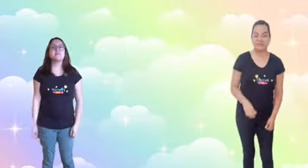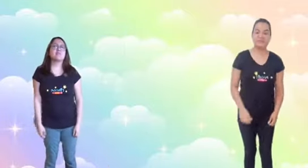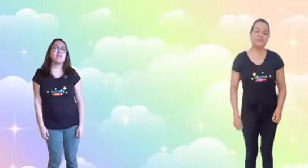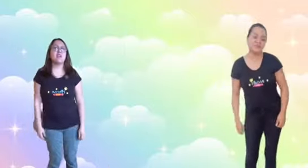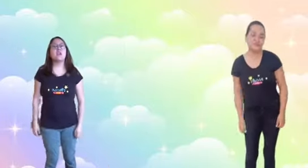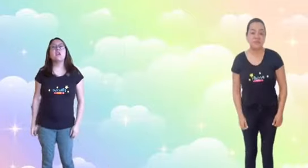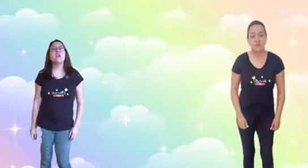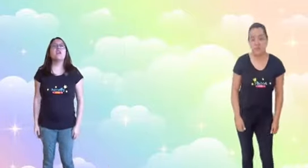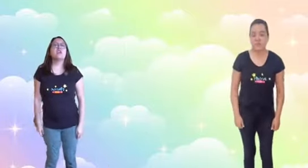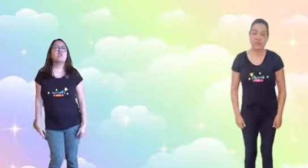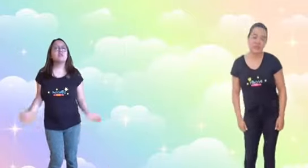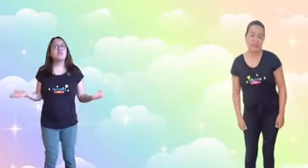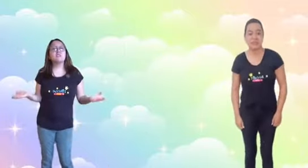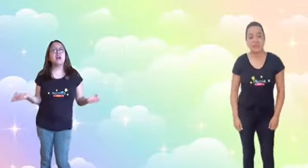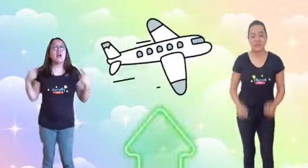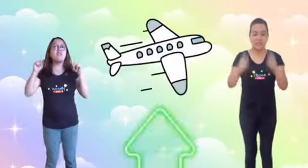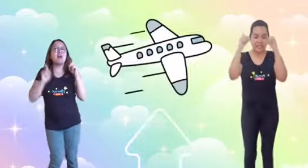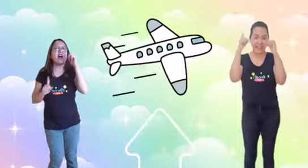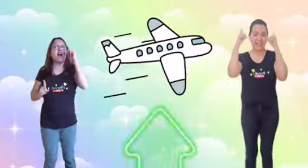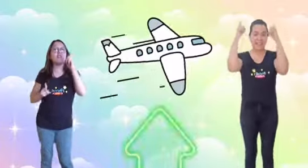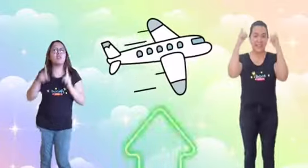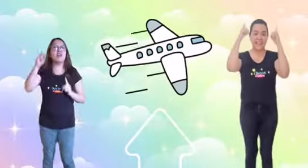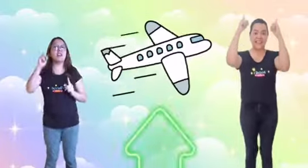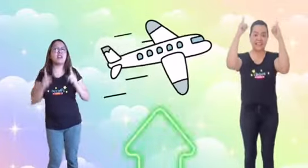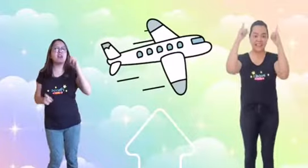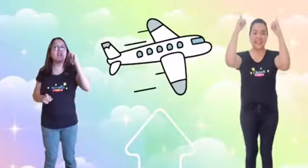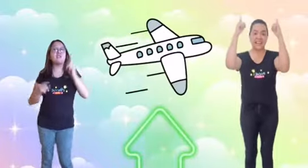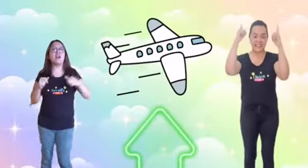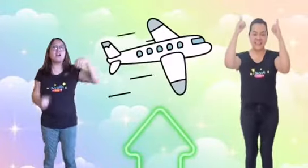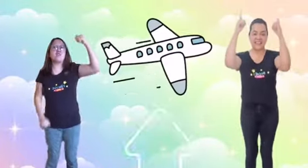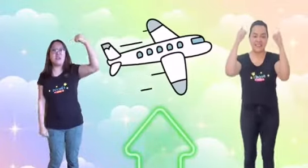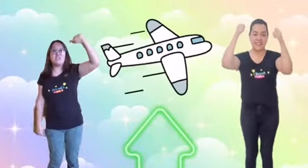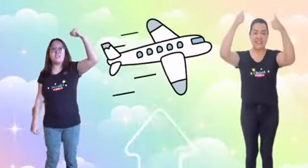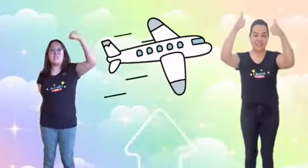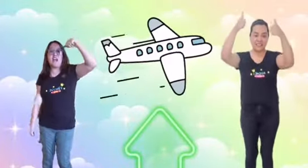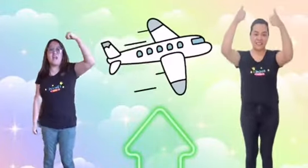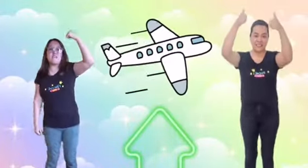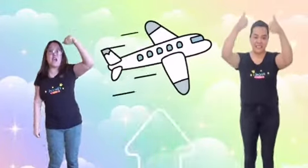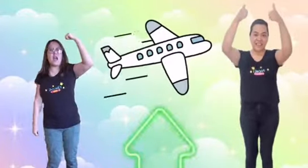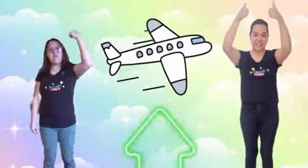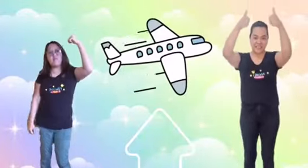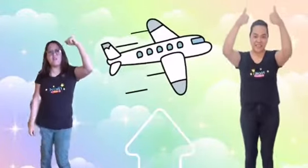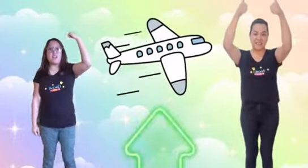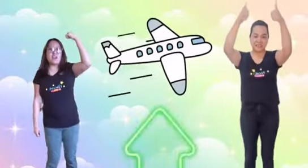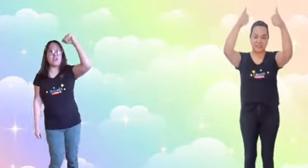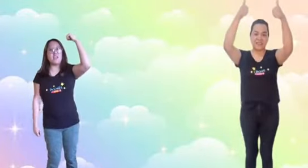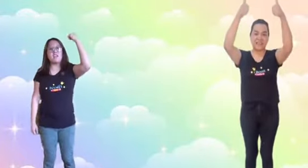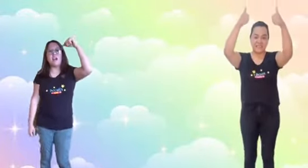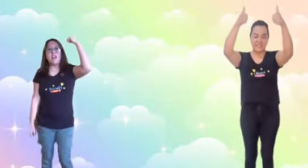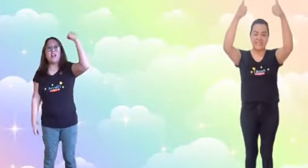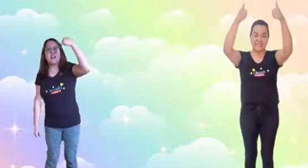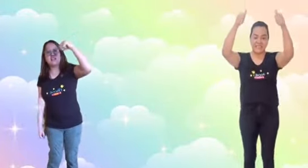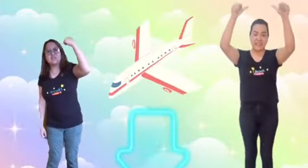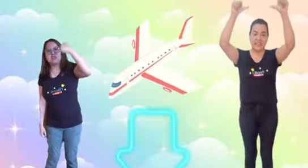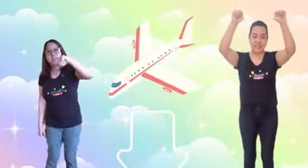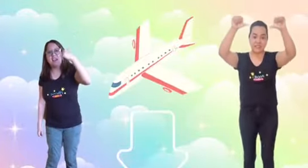y cuando estaba muy arriba, y cuando estaba muy arriba, la gasolina